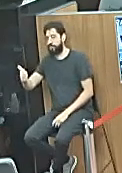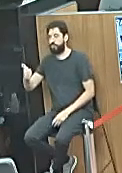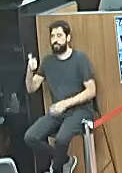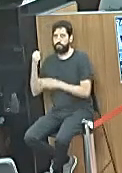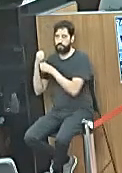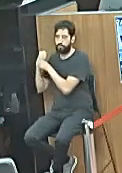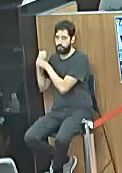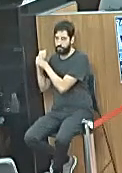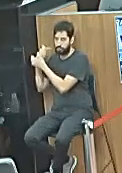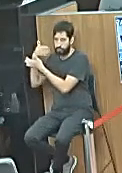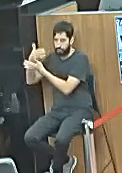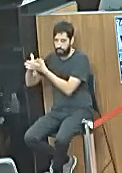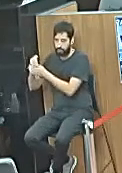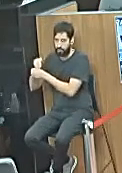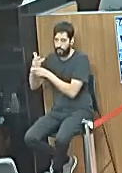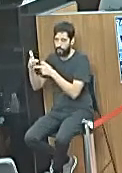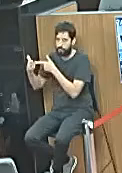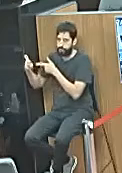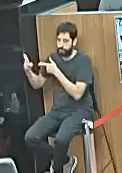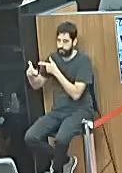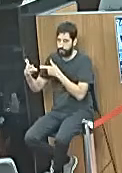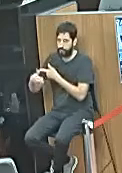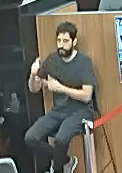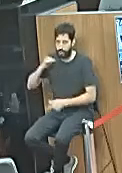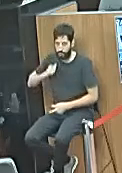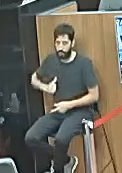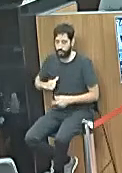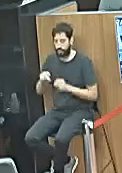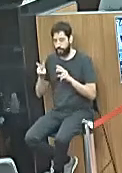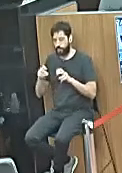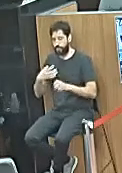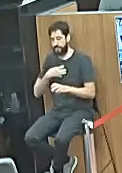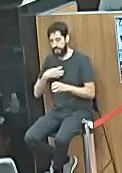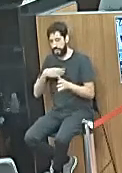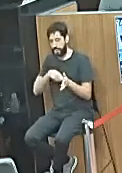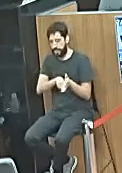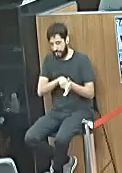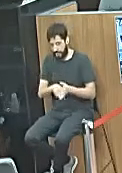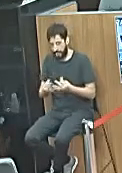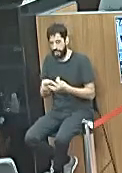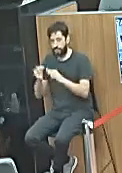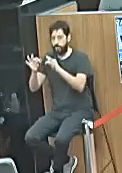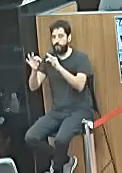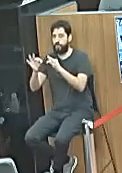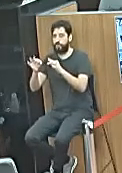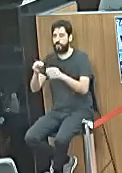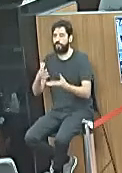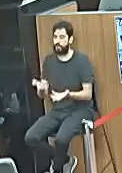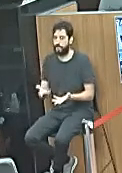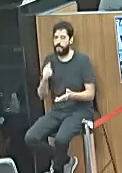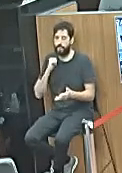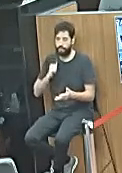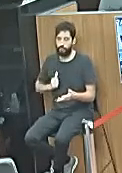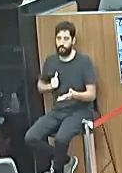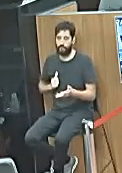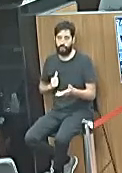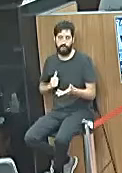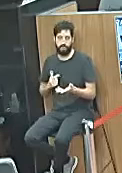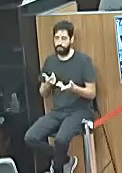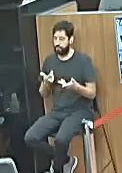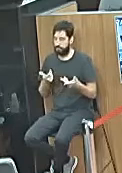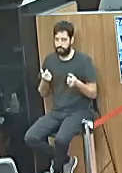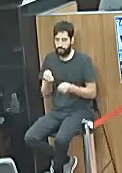anos foi cortado várias boas em relação também à ciência tecnologia e inovação é pela fapemig e as bolsas estão não são